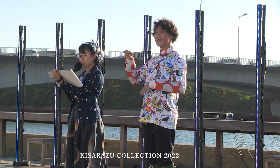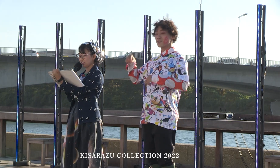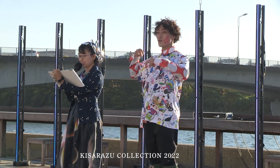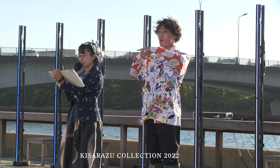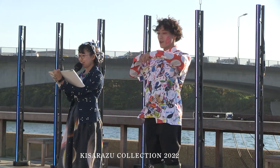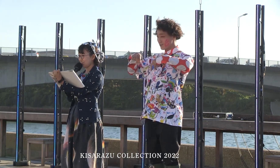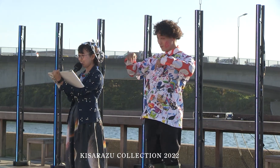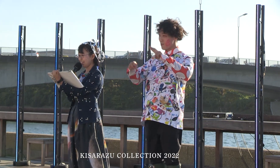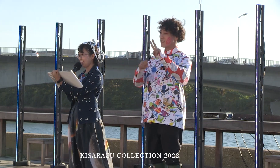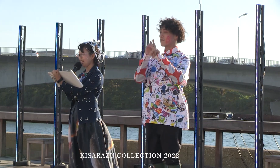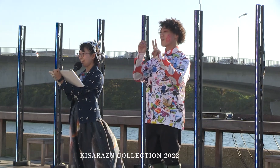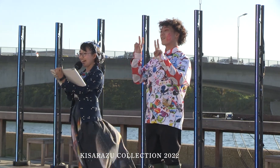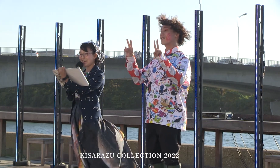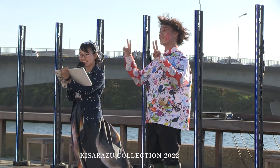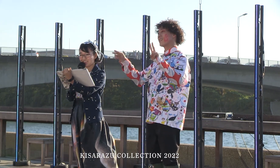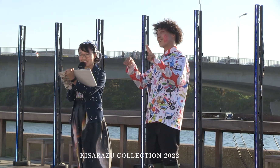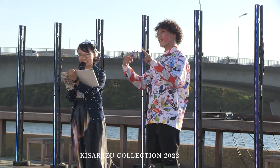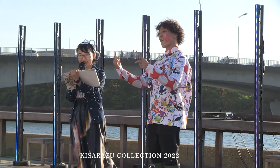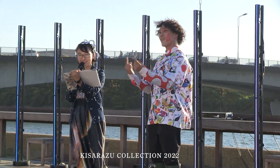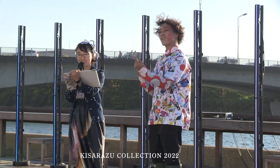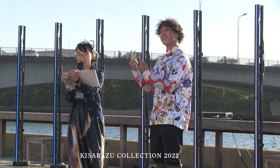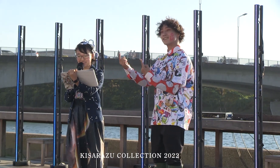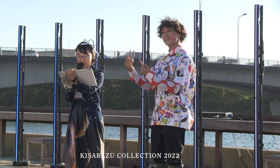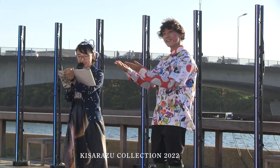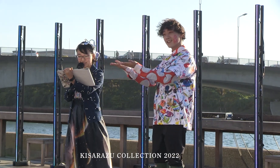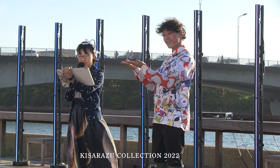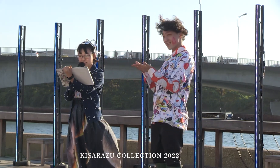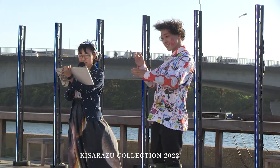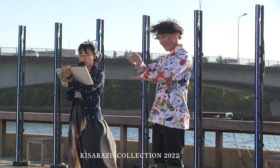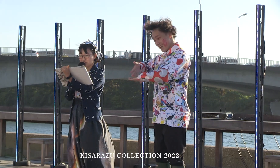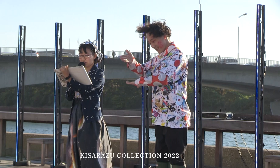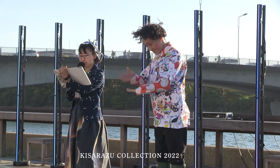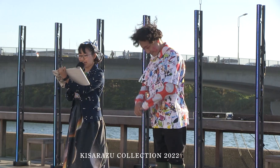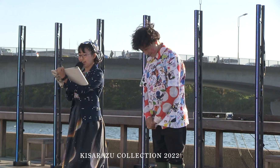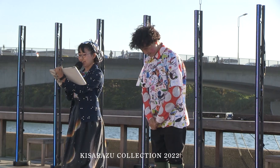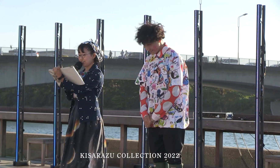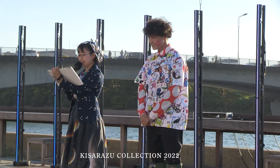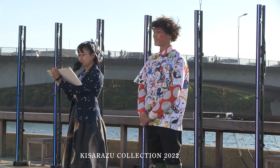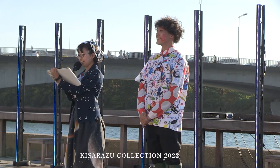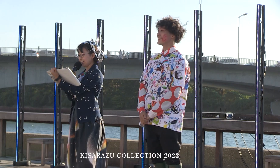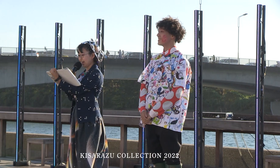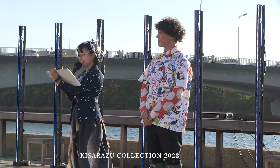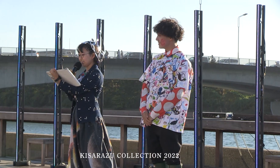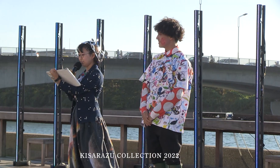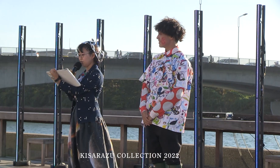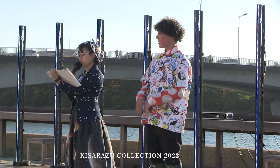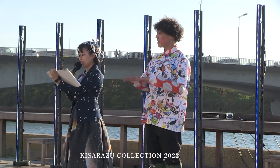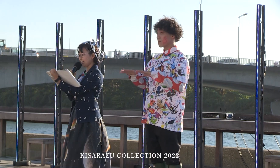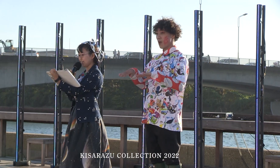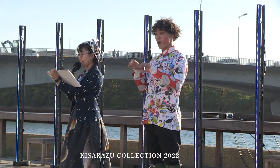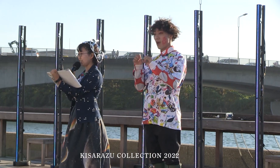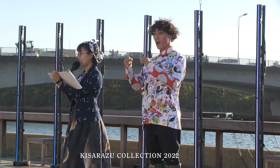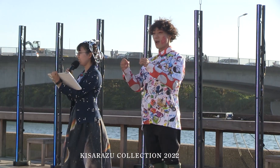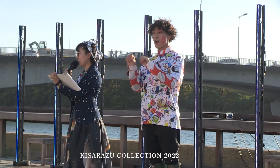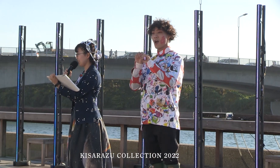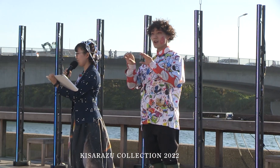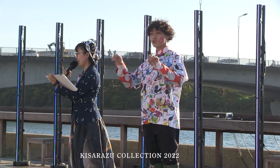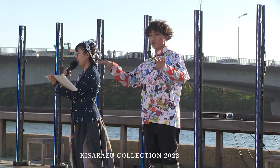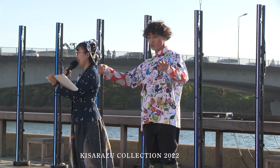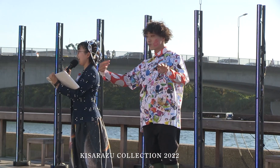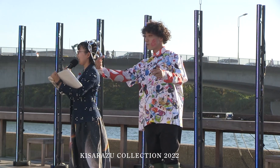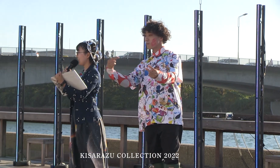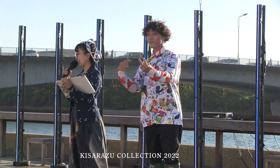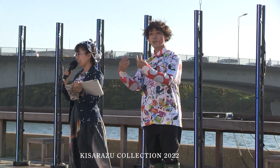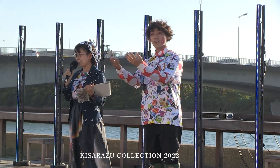2022にお越しくださいましてありがとうございます。そして現在配信をご覧いただいている皆